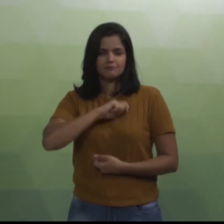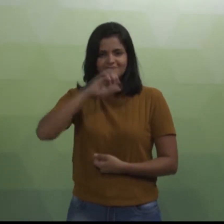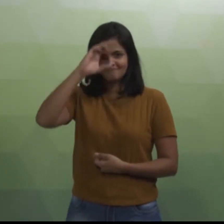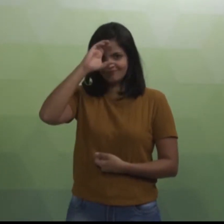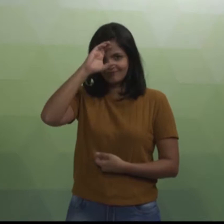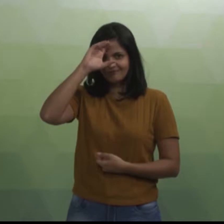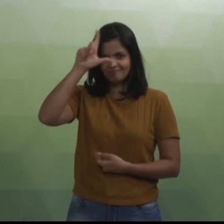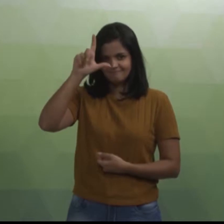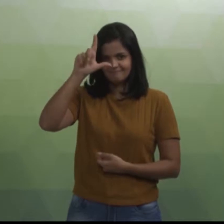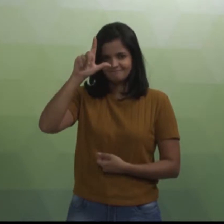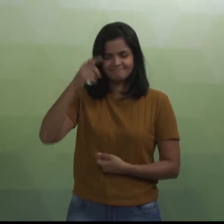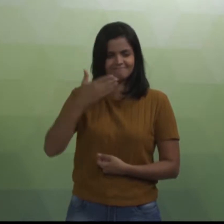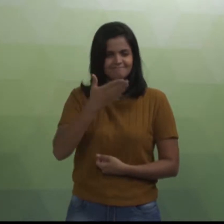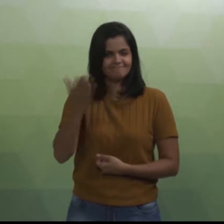Clarissa. Este é o meu sinal.